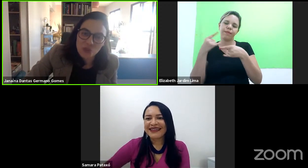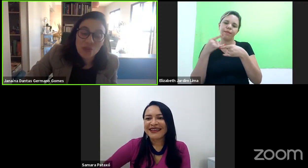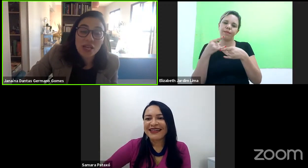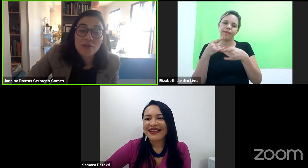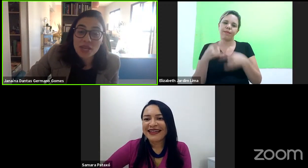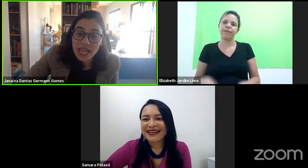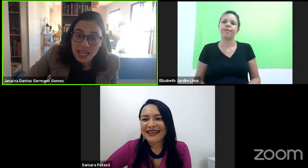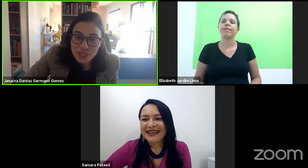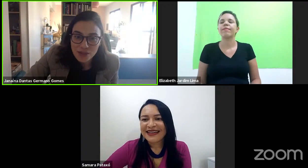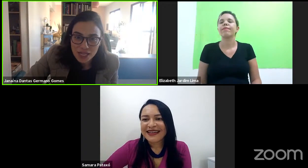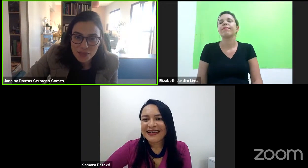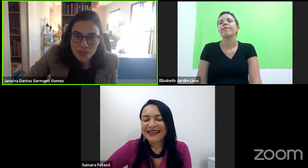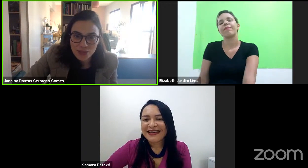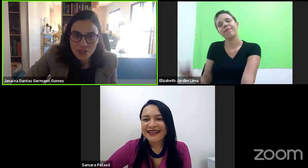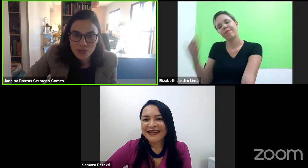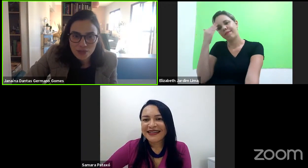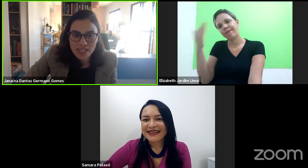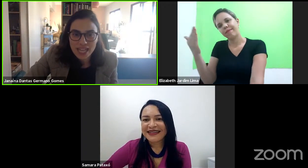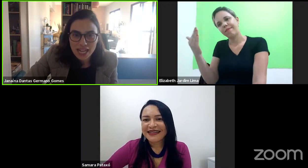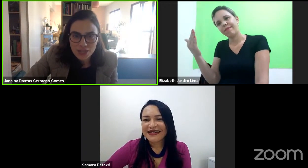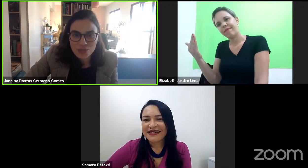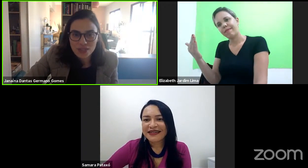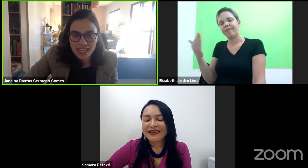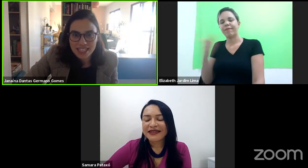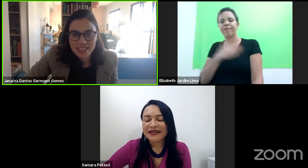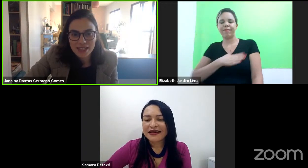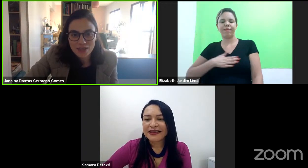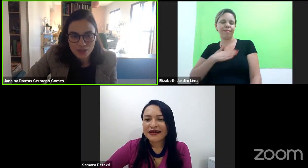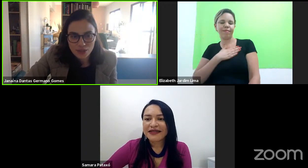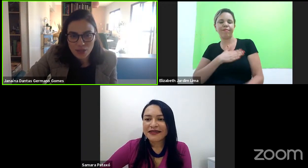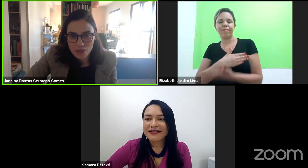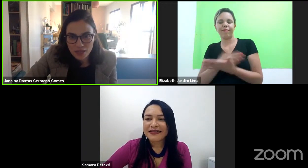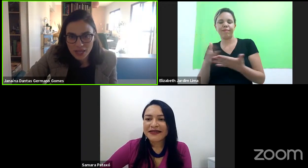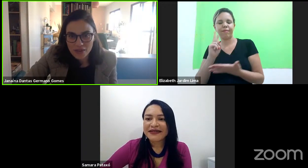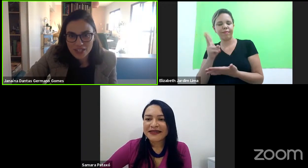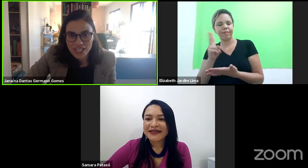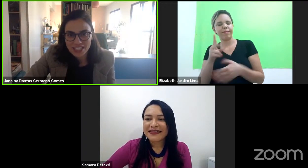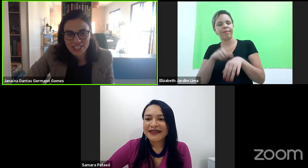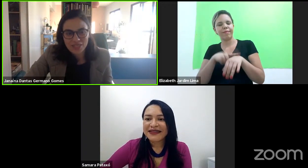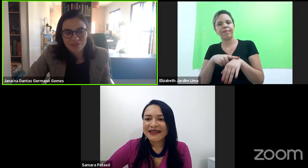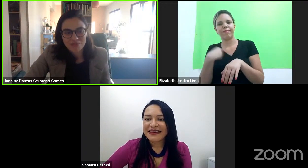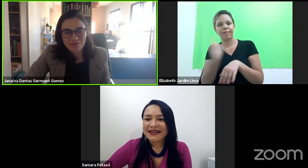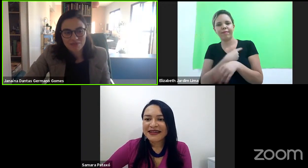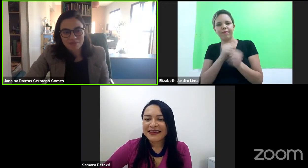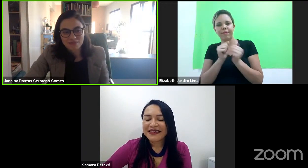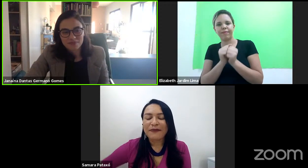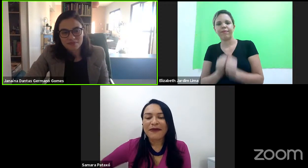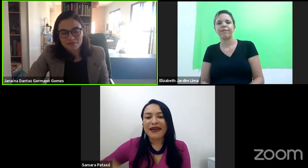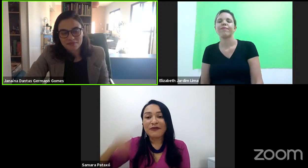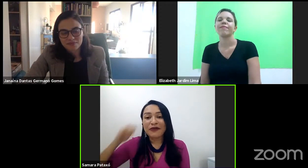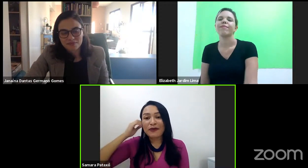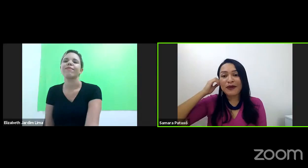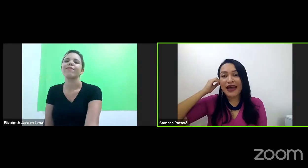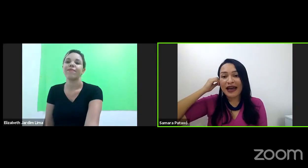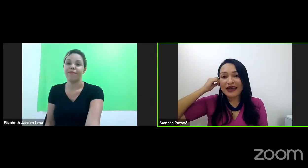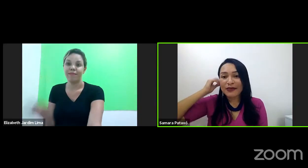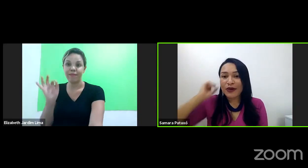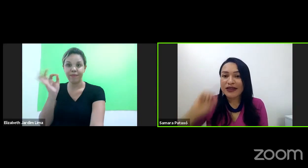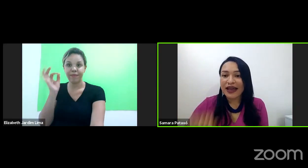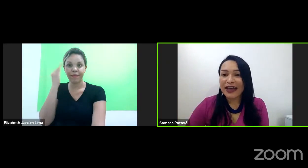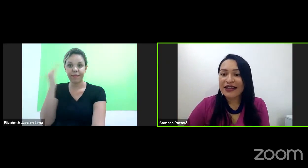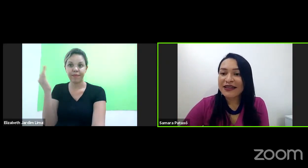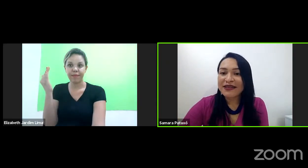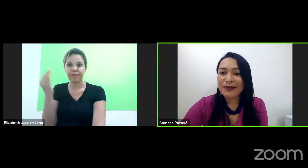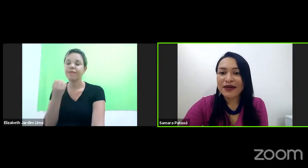sala do Zoom. Obrigada demais pela sua disponibilidade, por estar aqui cedendo seu tempo para estar com a gente. Tá bem, muito obrigada,